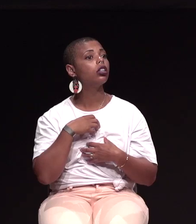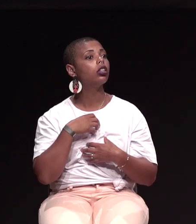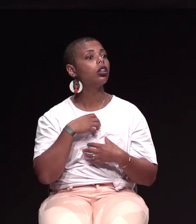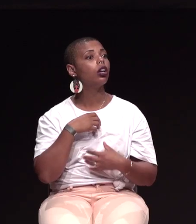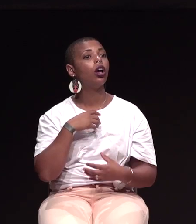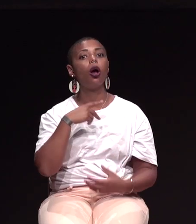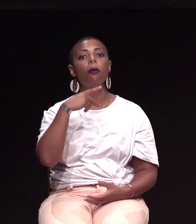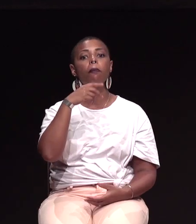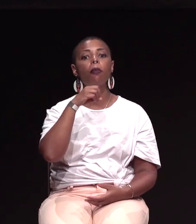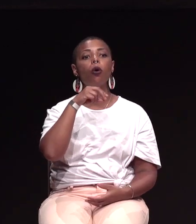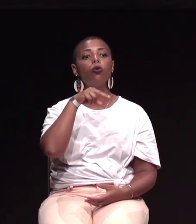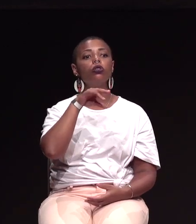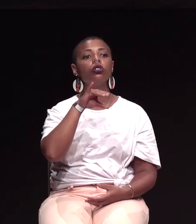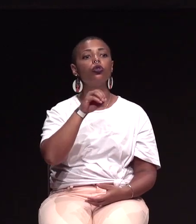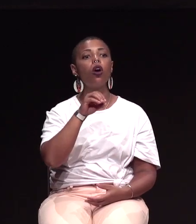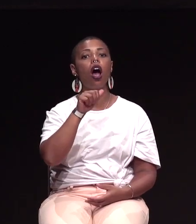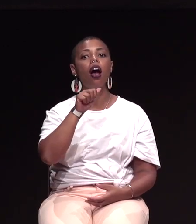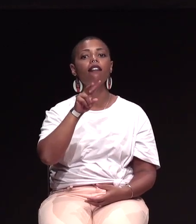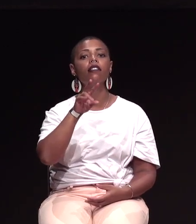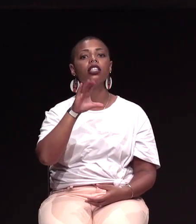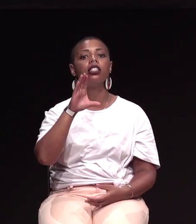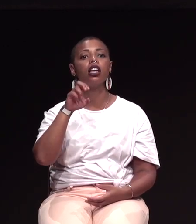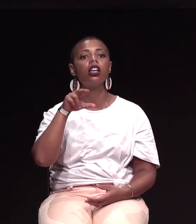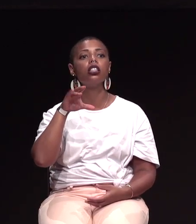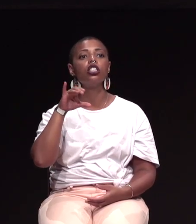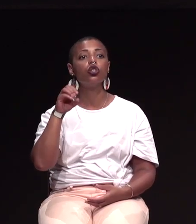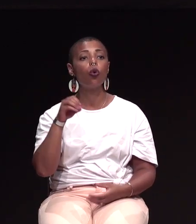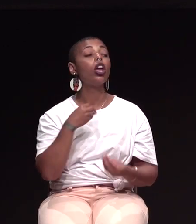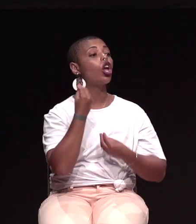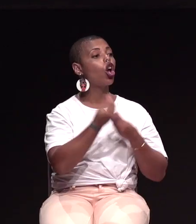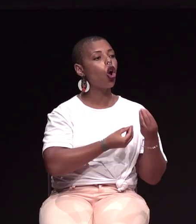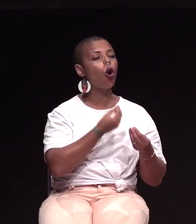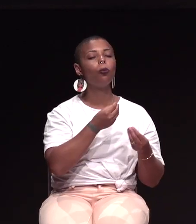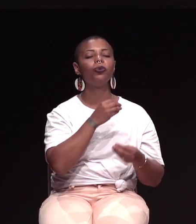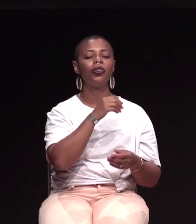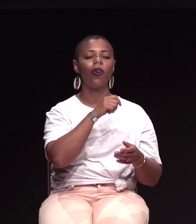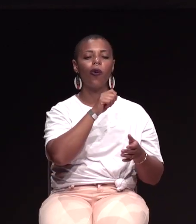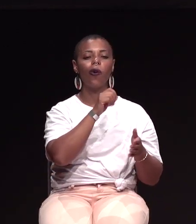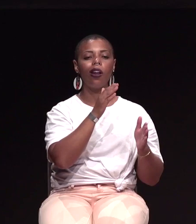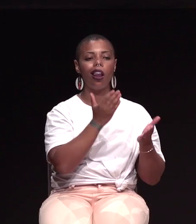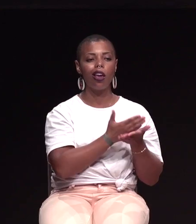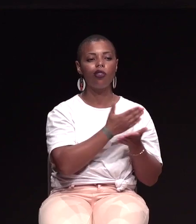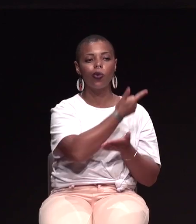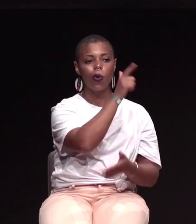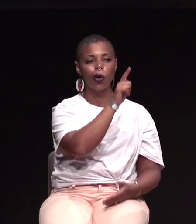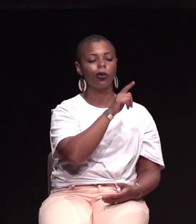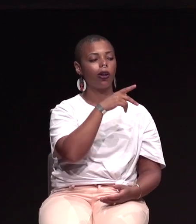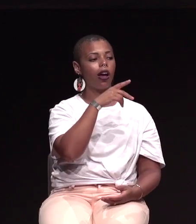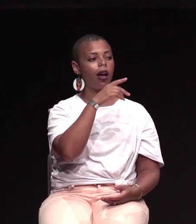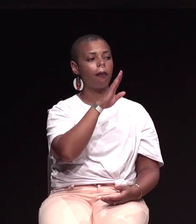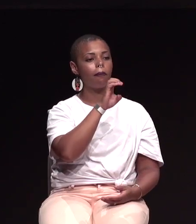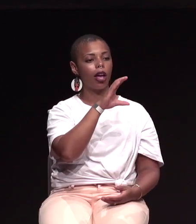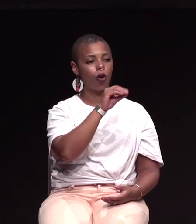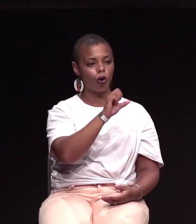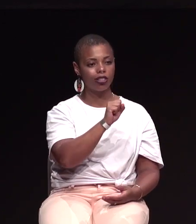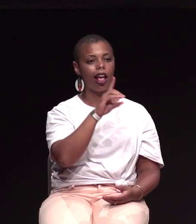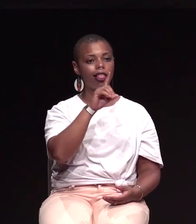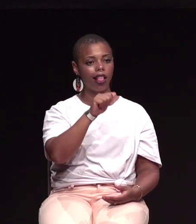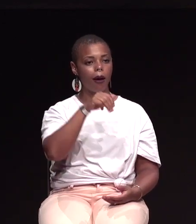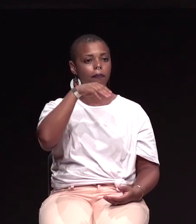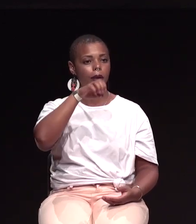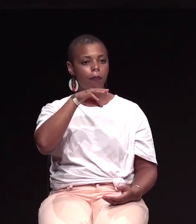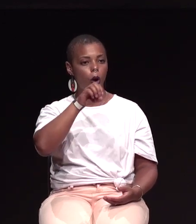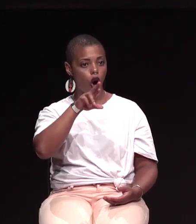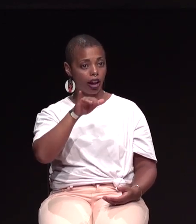Vicêncio e como é que foi escrever Becos da Memória, que são 2 romances, né, dela,